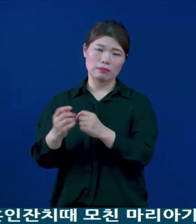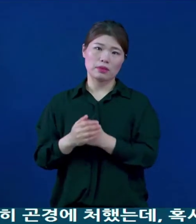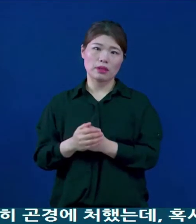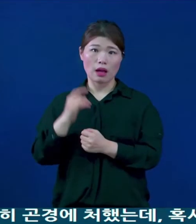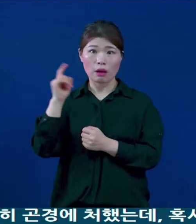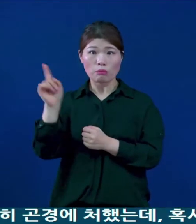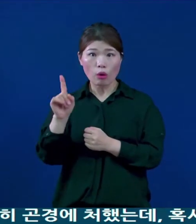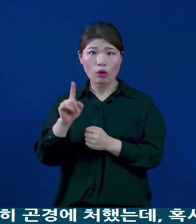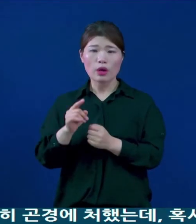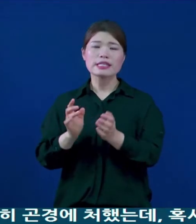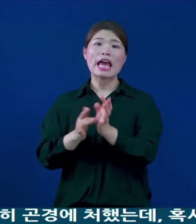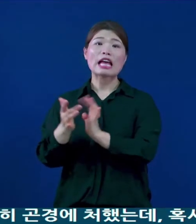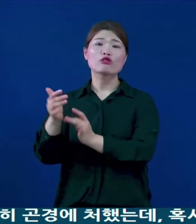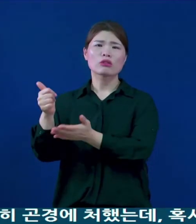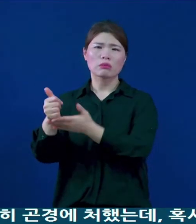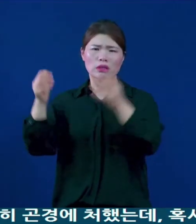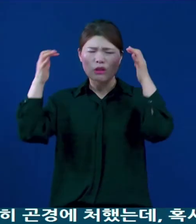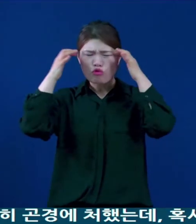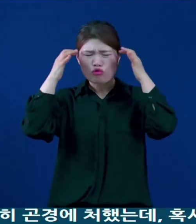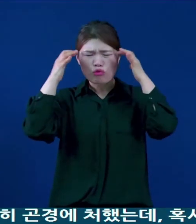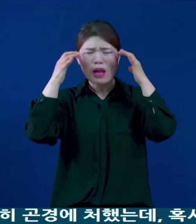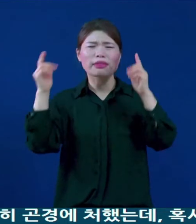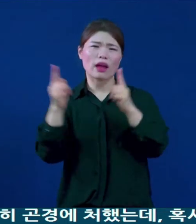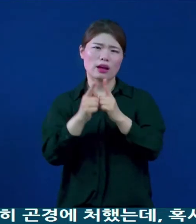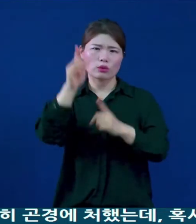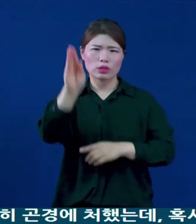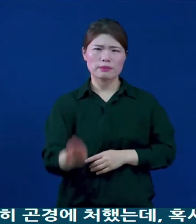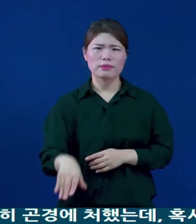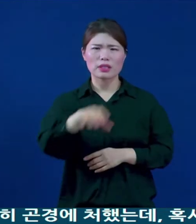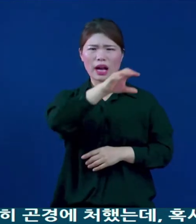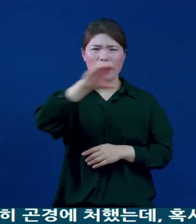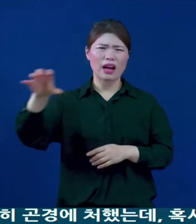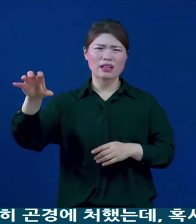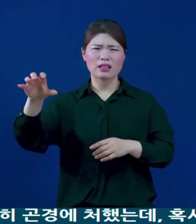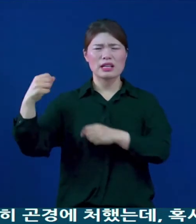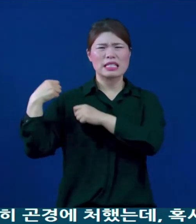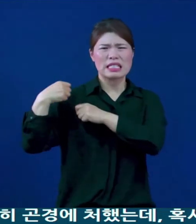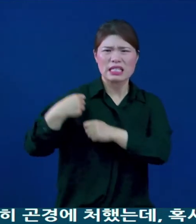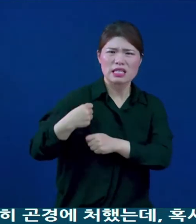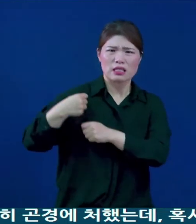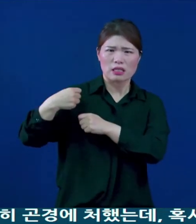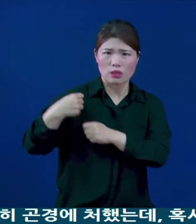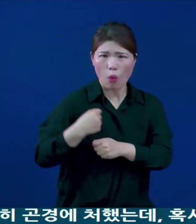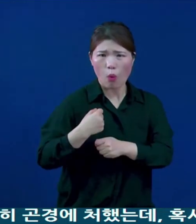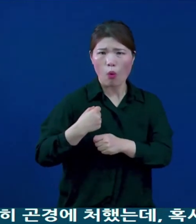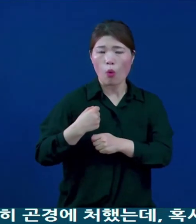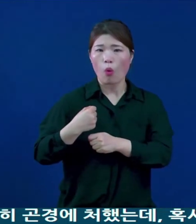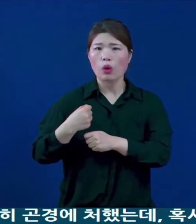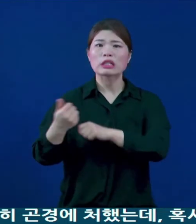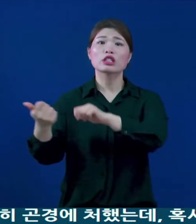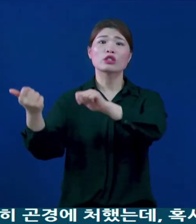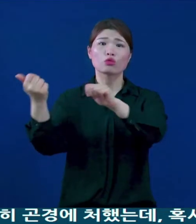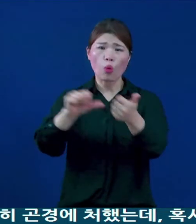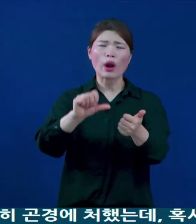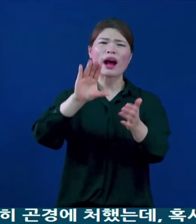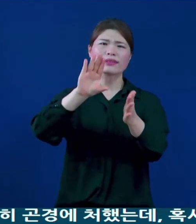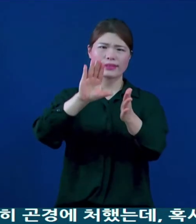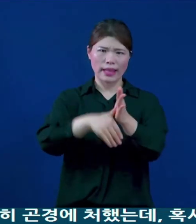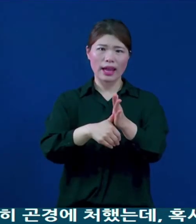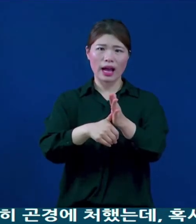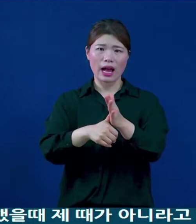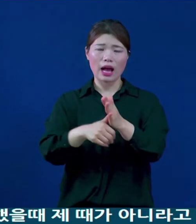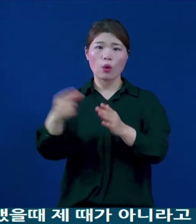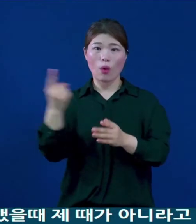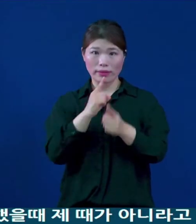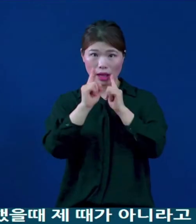예수님이 순환당하시고 십자가를 지시고 거기서 돌아가시는 때가 왔다는 거예요. 그런데 그때는